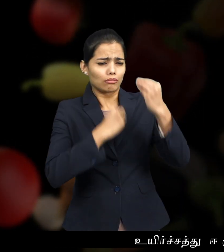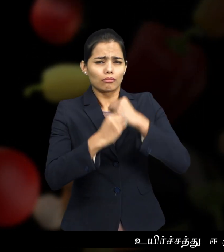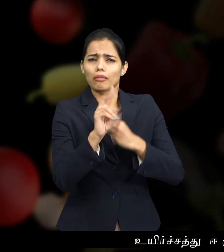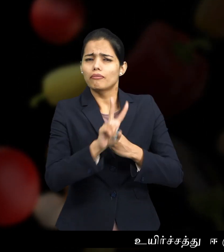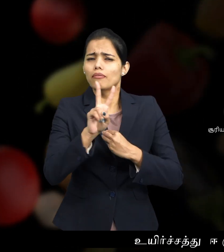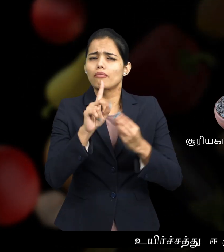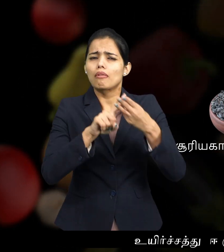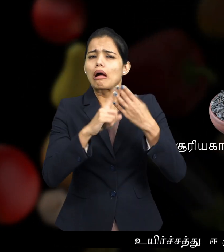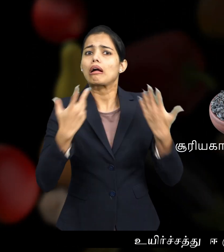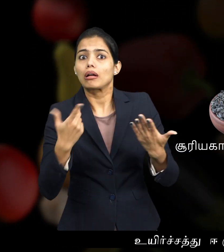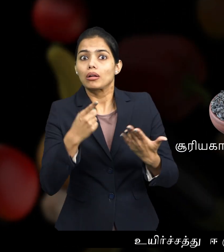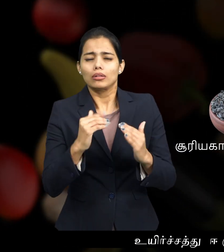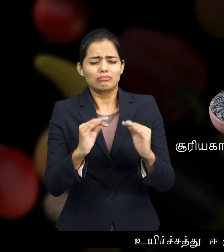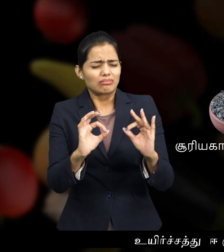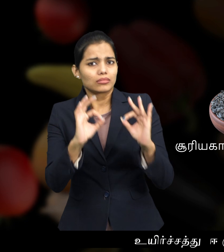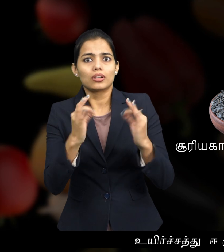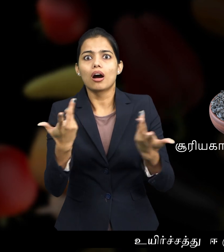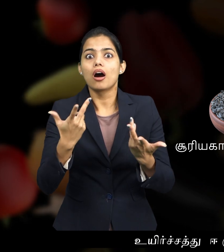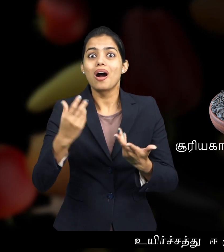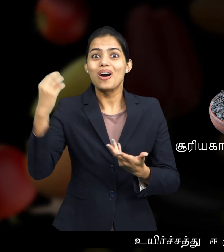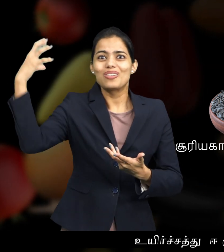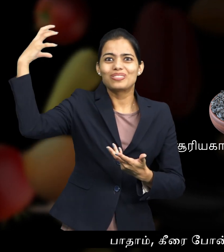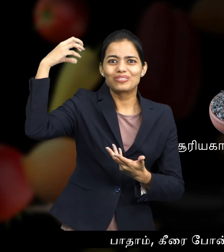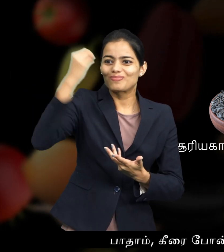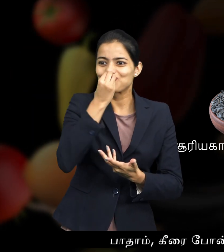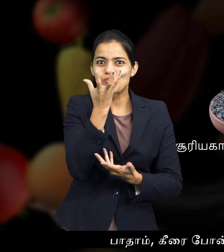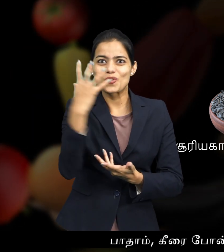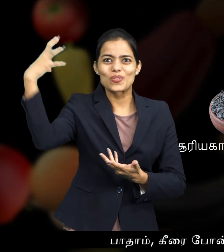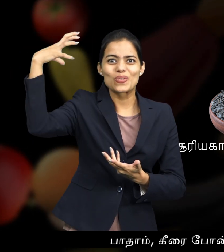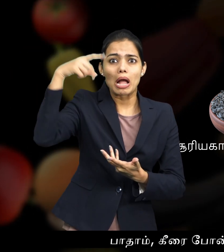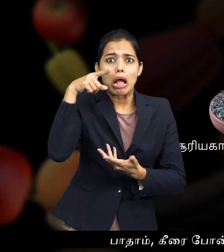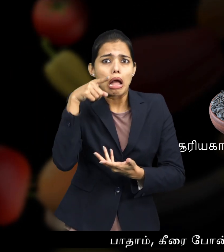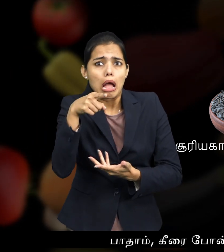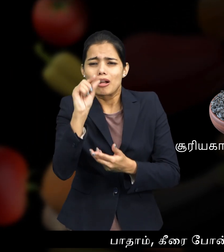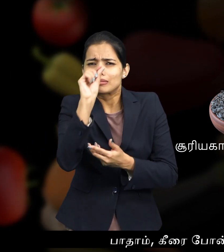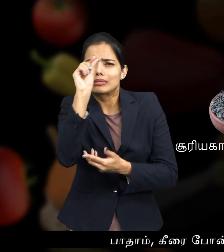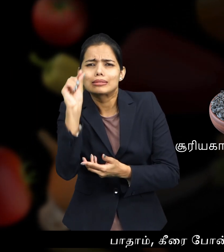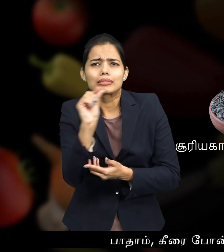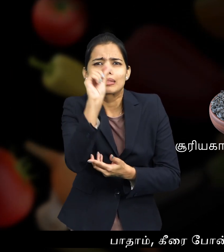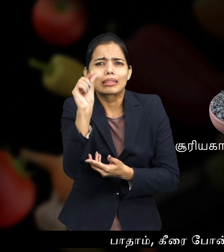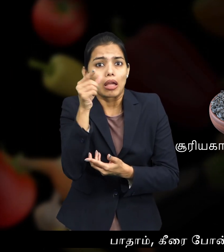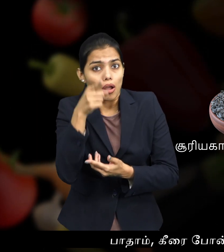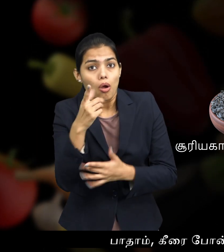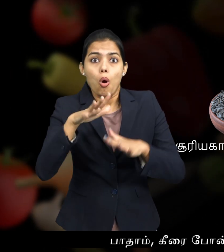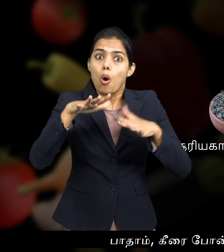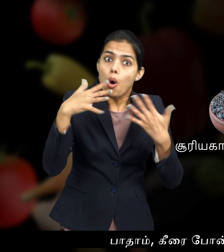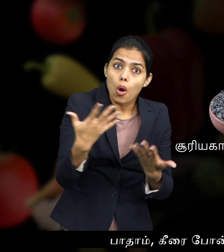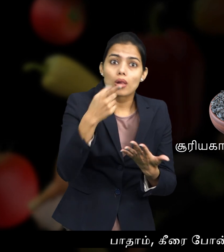உயிர்ச்சத்து இ சூரியகாந்தி விதைகள், பாதாம், கீரை போன்றவற்றில் நிறைந்துள்ளது.